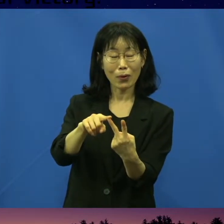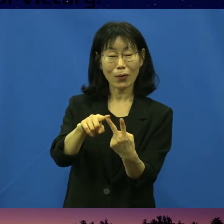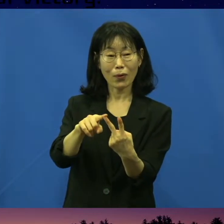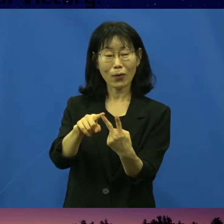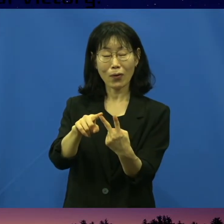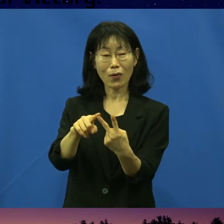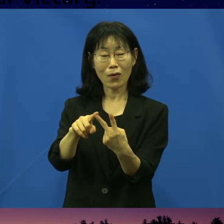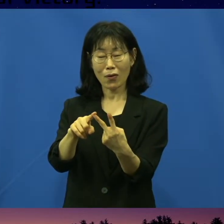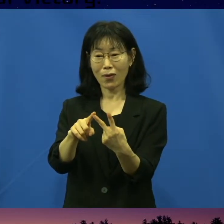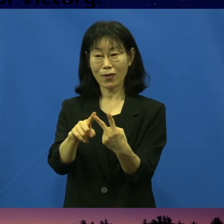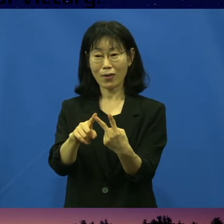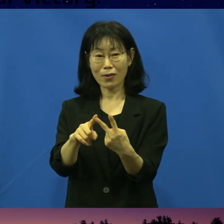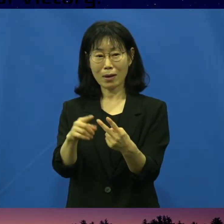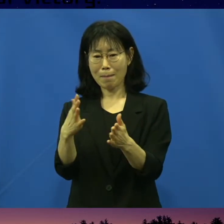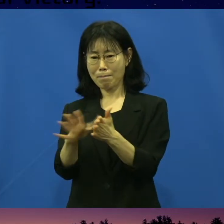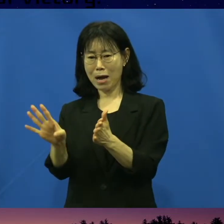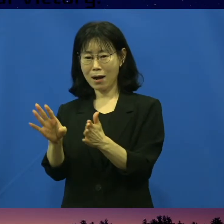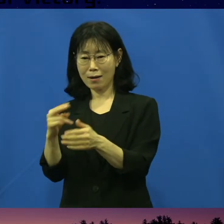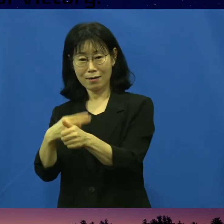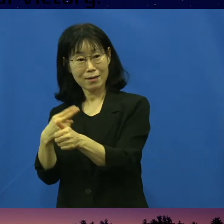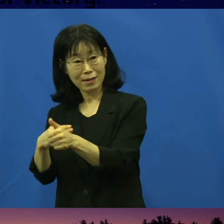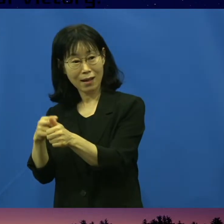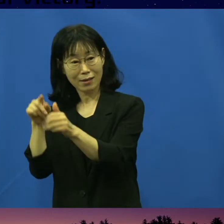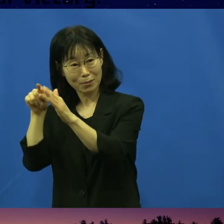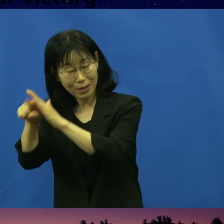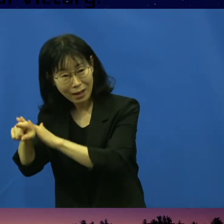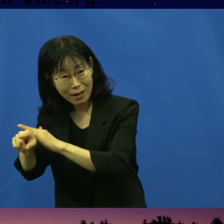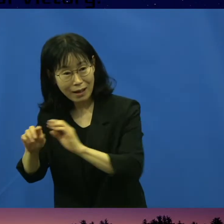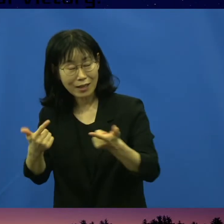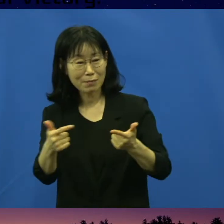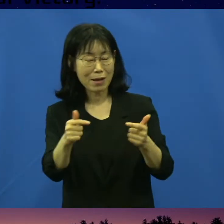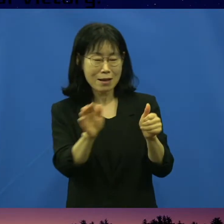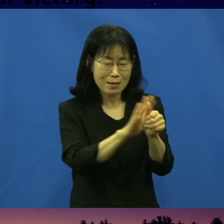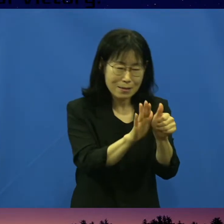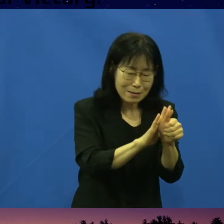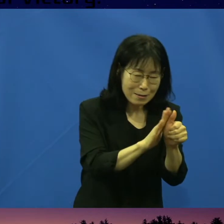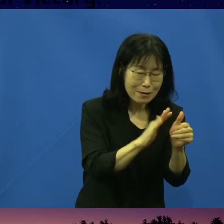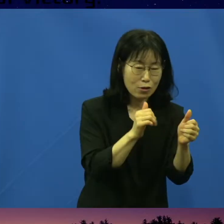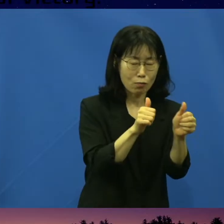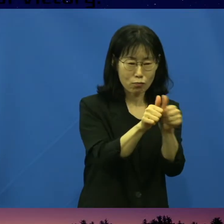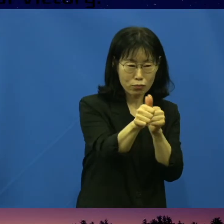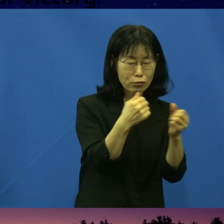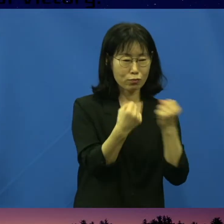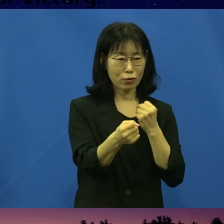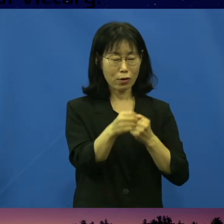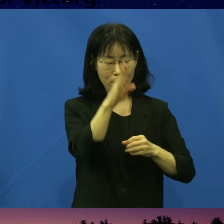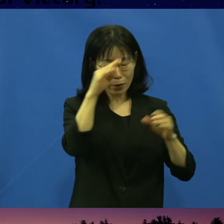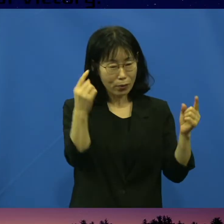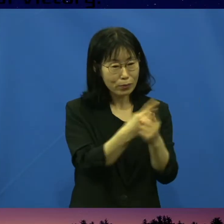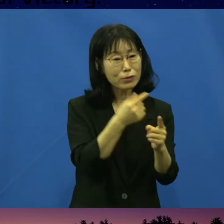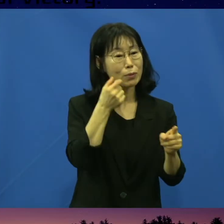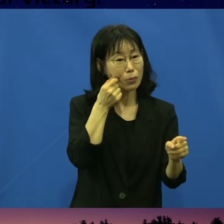재력 나왔는데 가시겠어요? 친절한데 잘 안 나는데 가시겠어요?